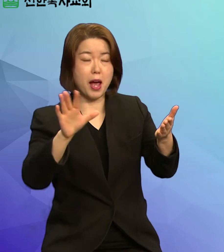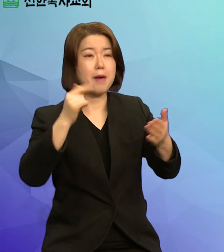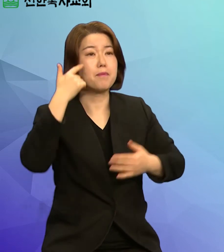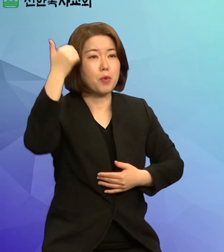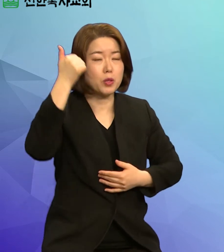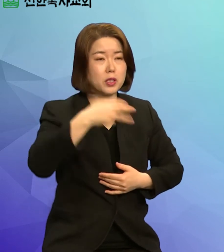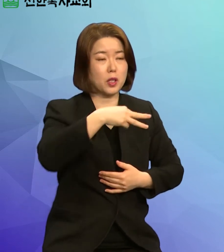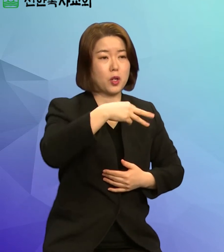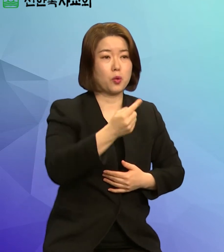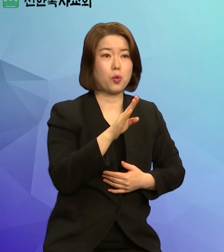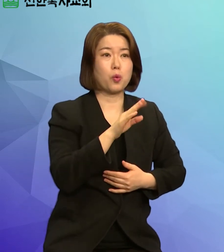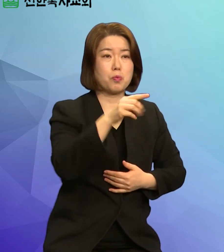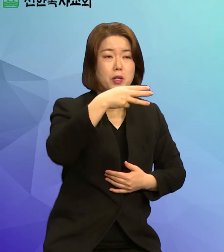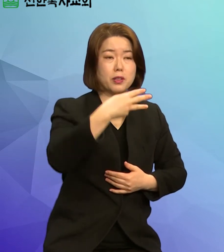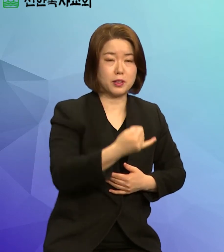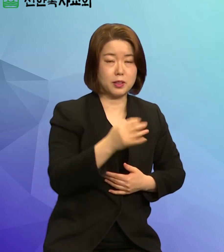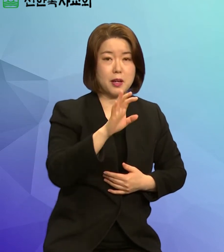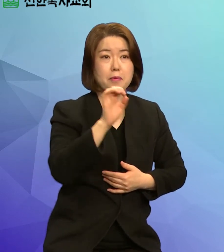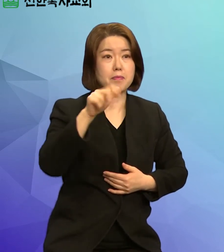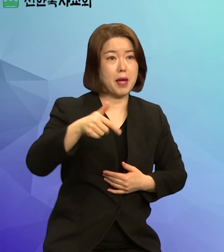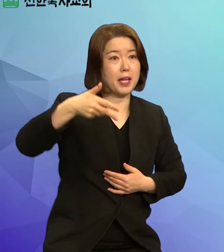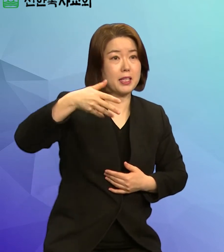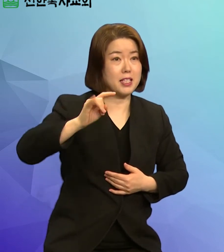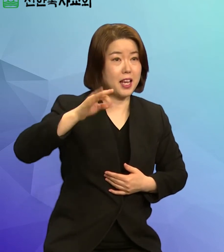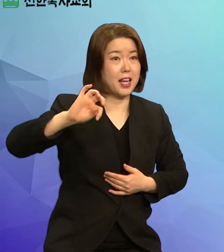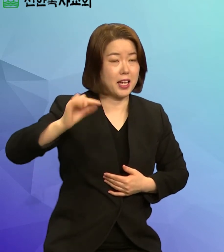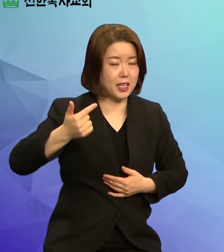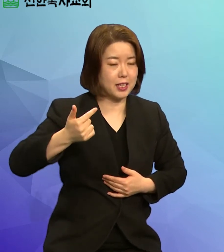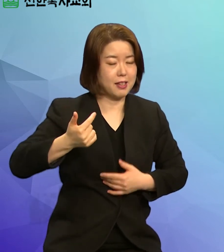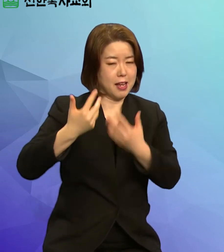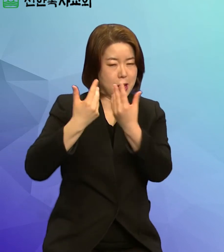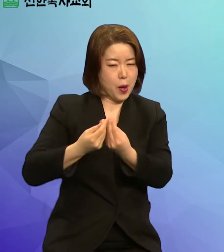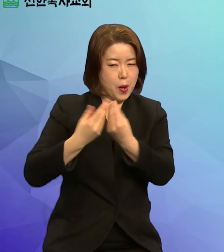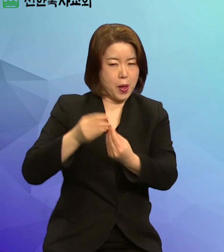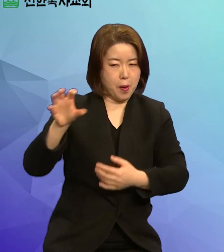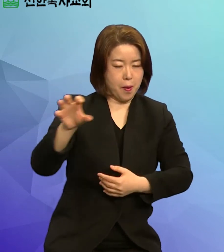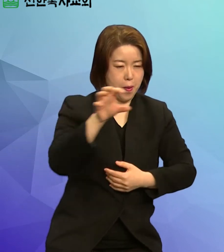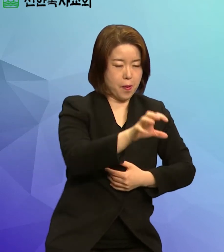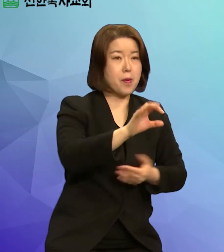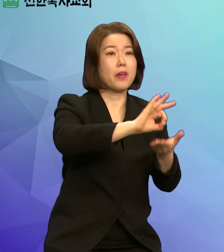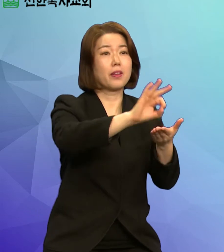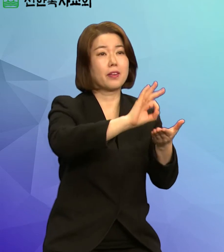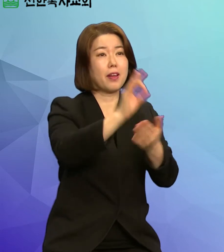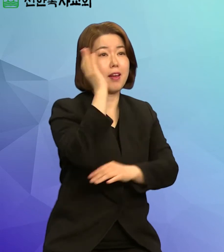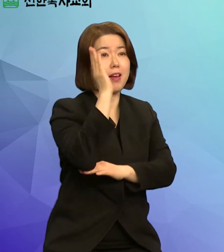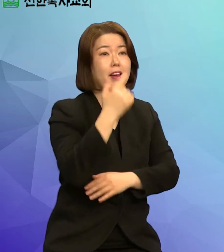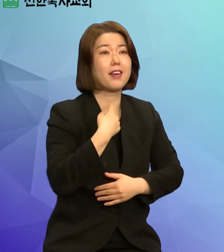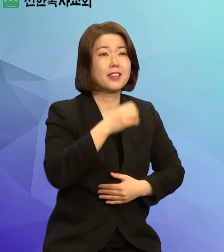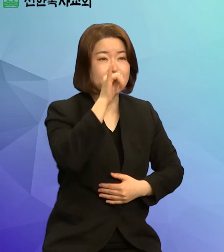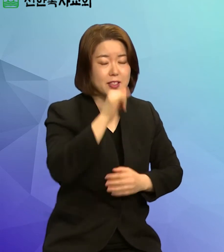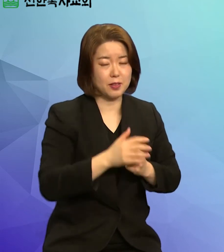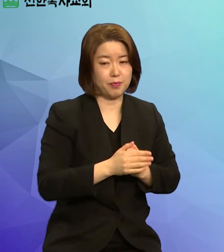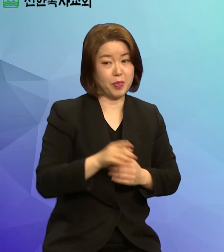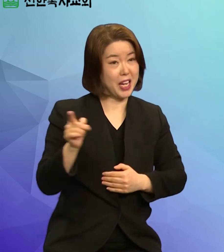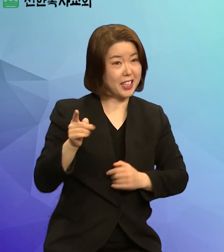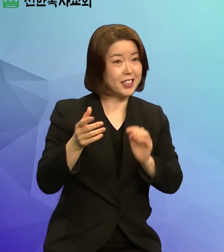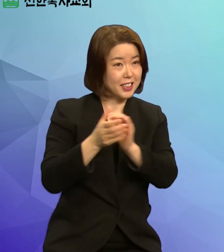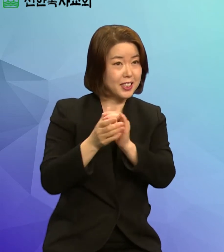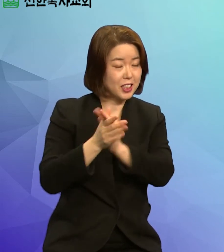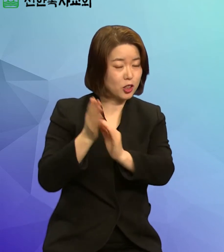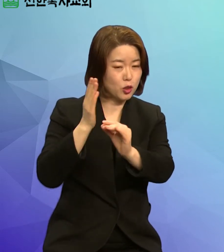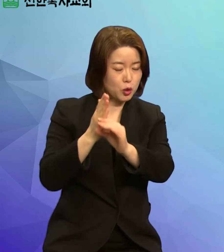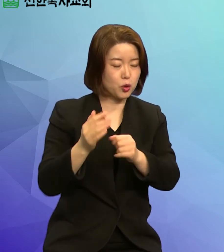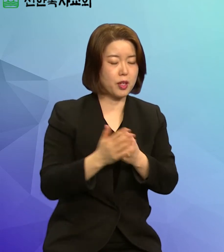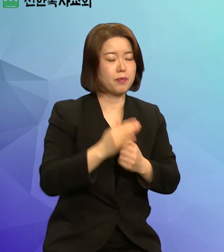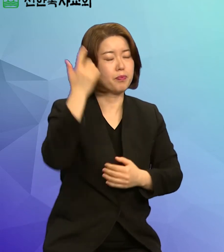로버트 머레이 맥체인 목사님의 일화를 인용을 하셨습니다. 그 친구 중에